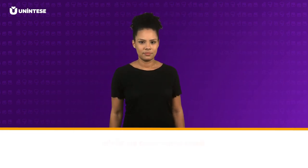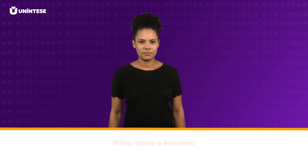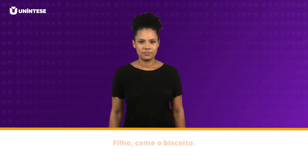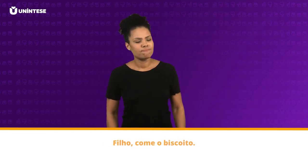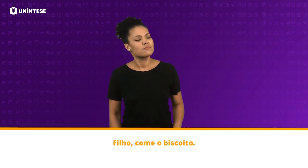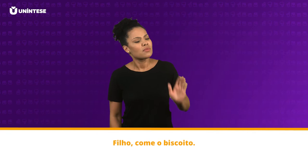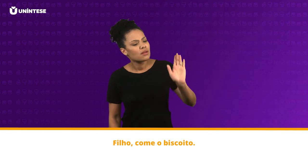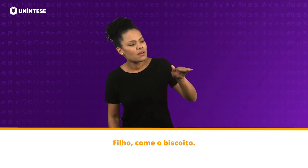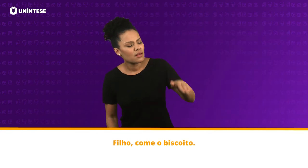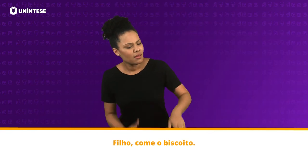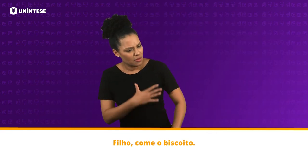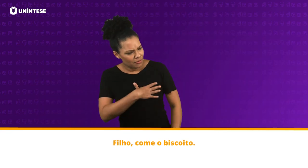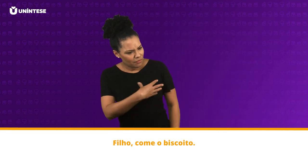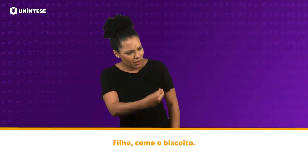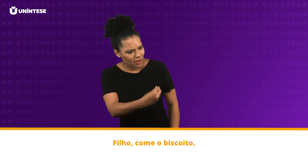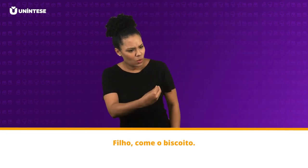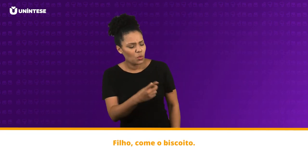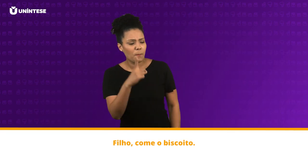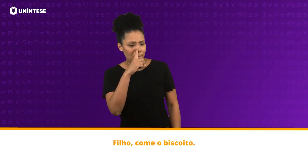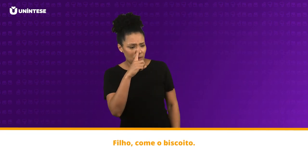Filho, come um biscoito.